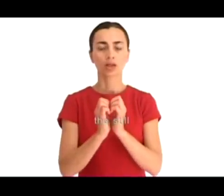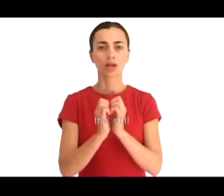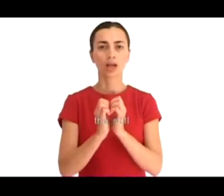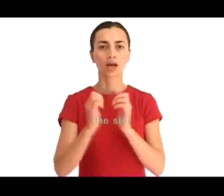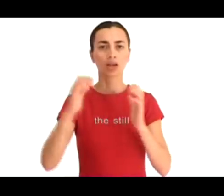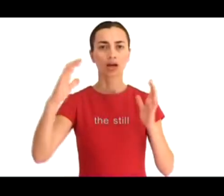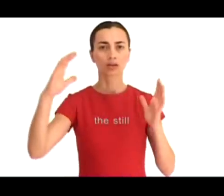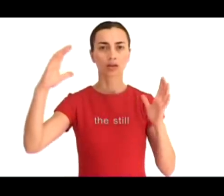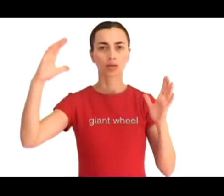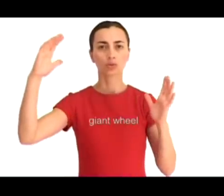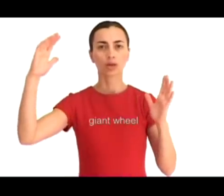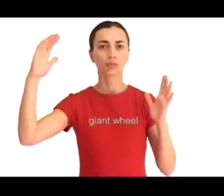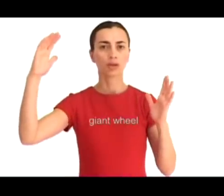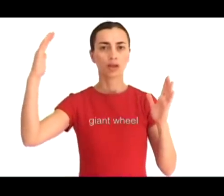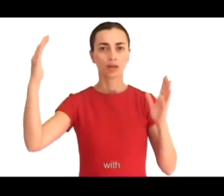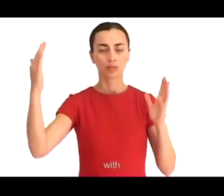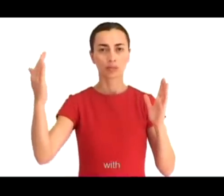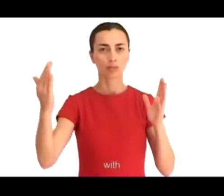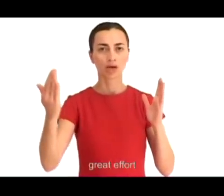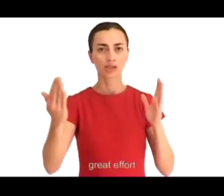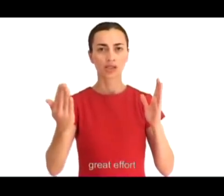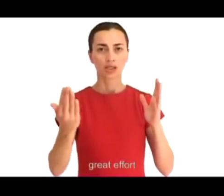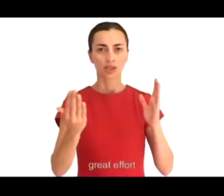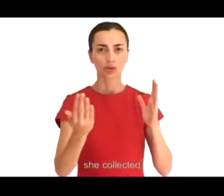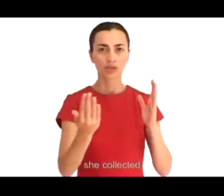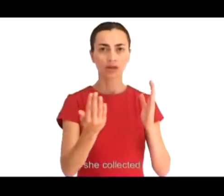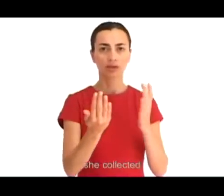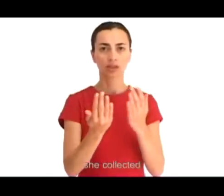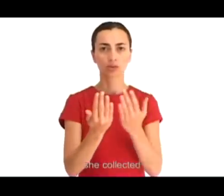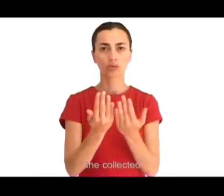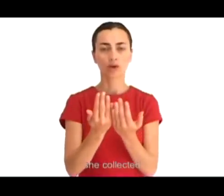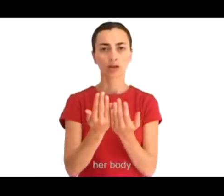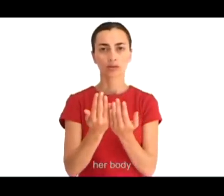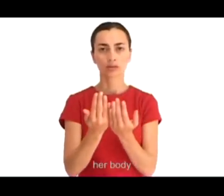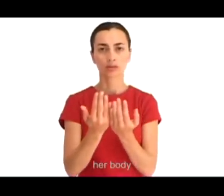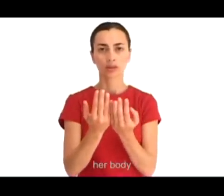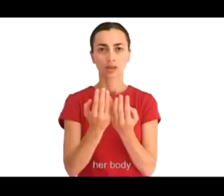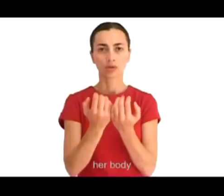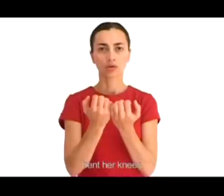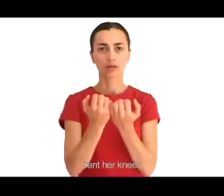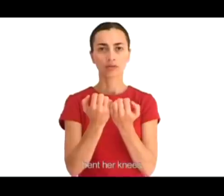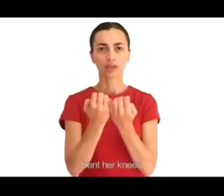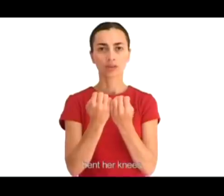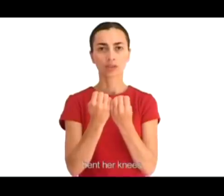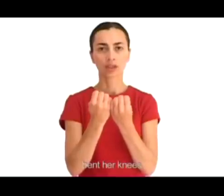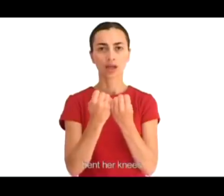מול הגלגל הענק, הדומם, במאמץ, היא אוספת את גופה, מכופפת את